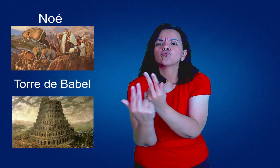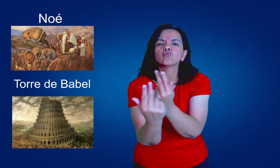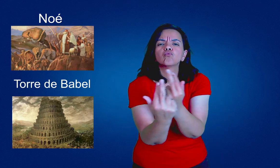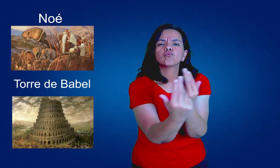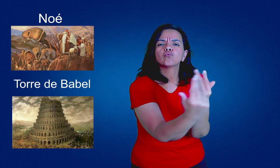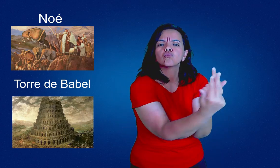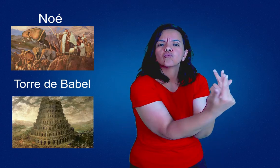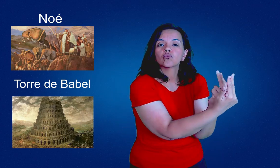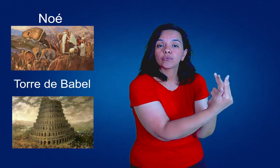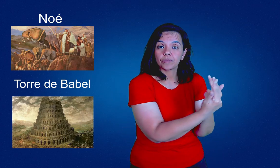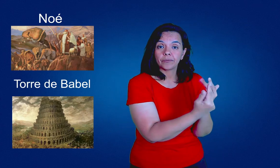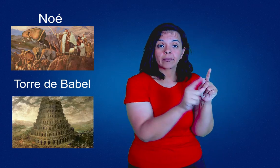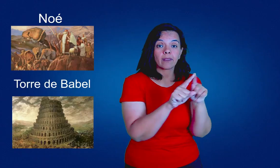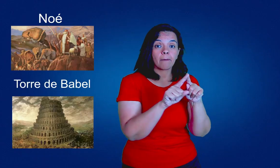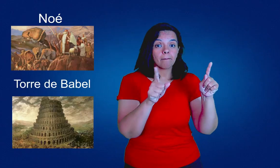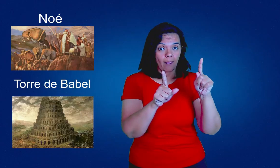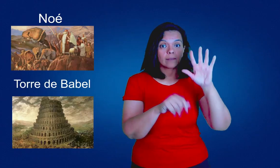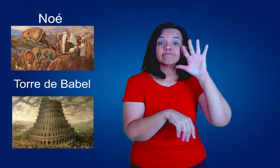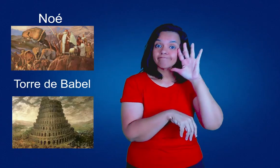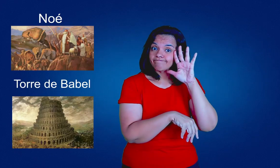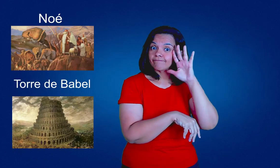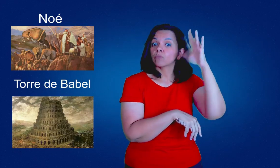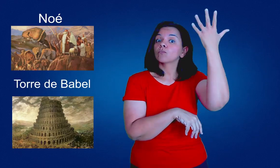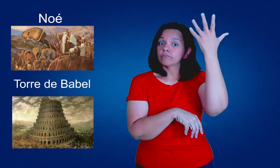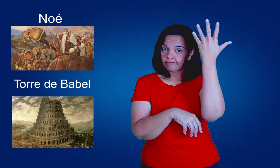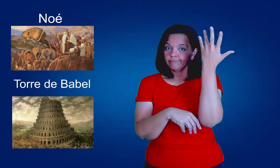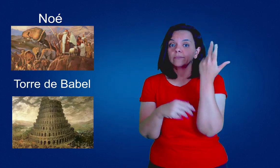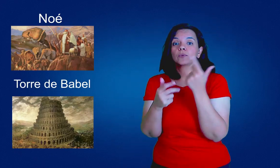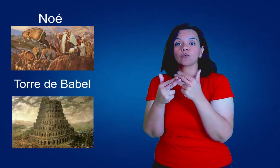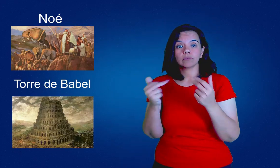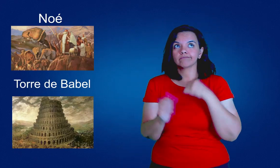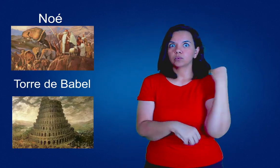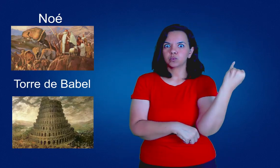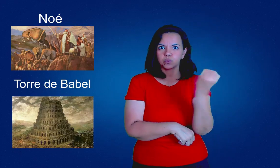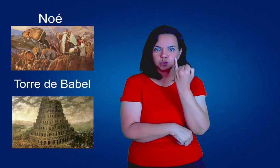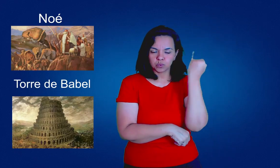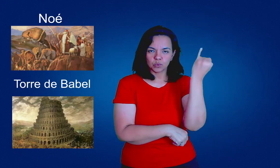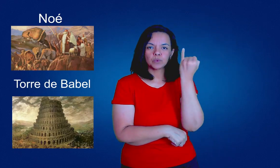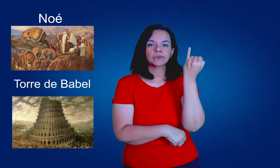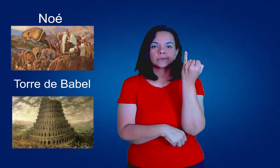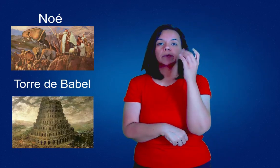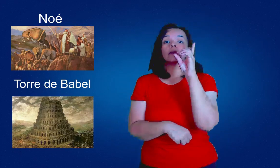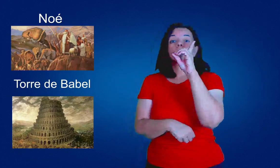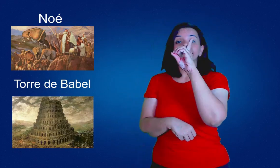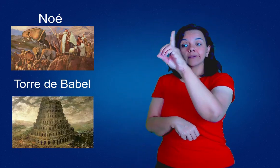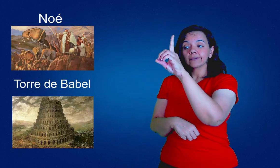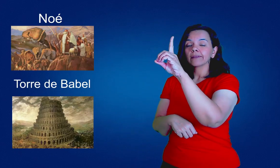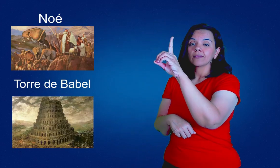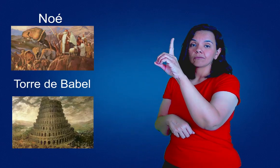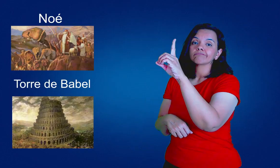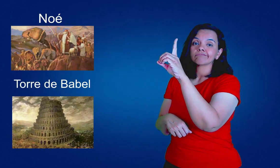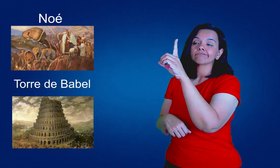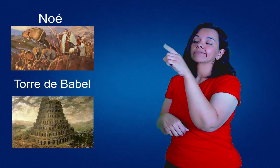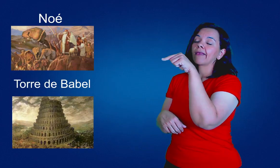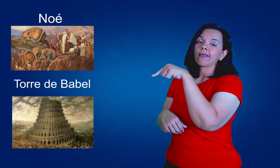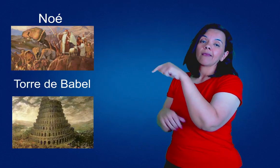povo, eles falavam uma só língua. Mas aconteceu algo muito importante,